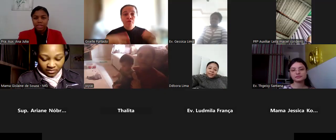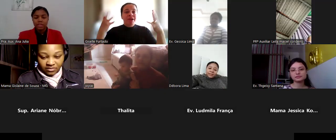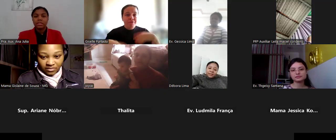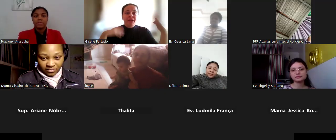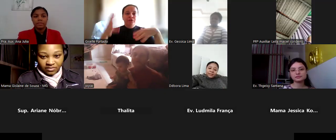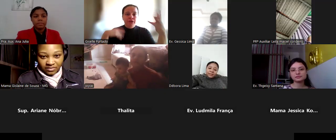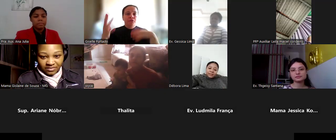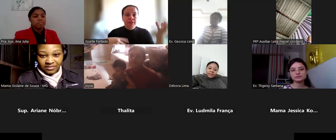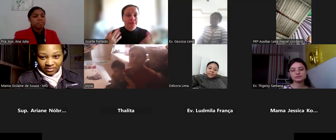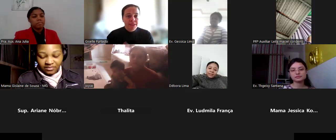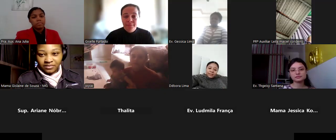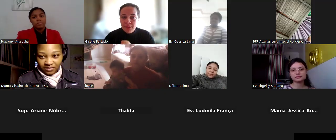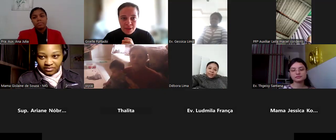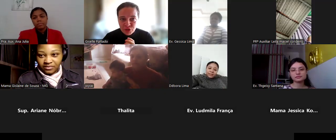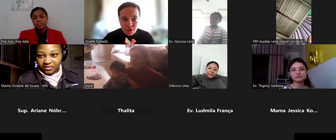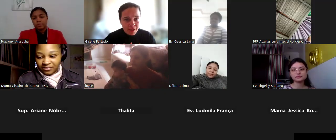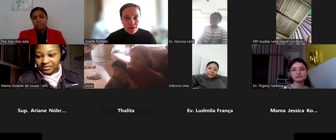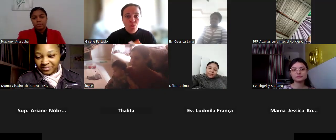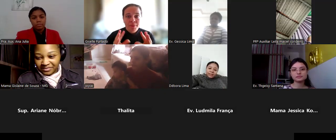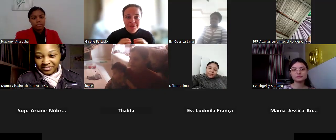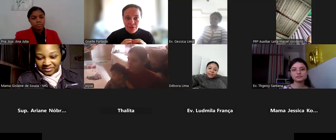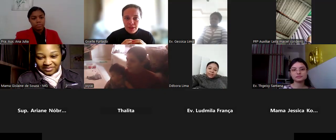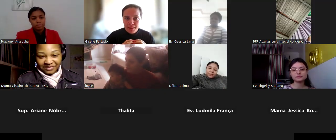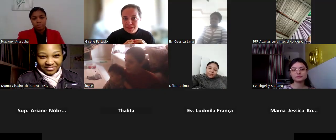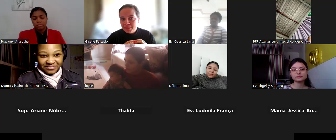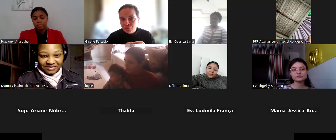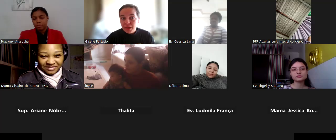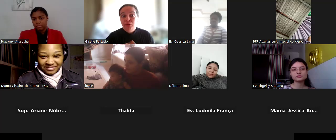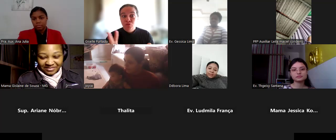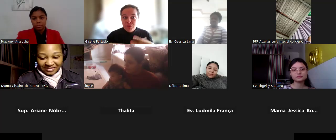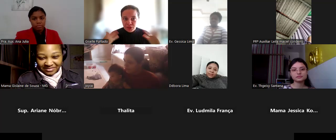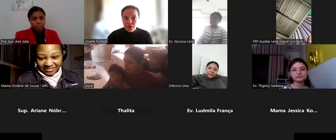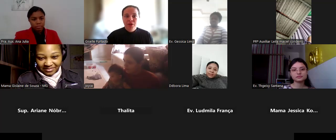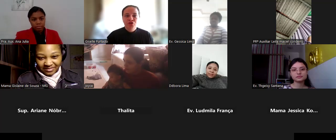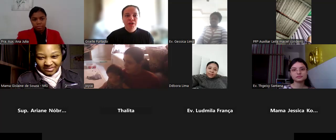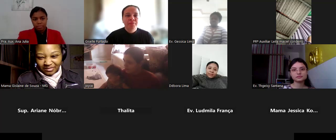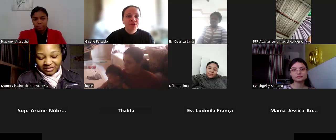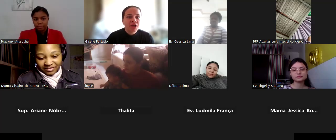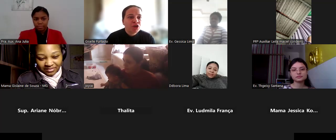ficar falando, assim, o aprendizado ele acaba sendo mais devagar. Então, vamos ser dinâmicos. Ana